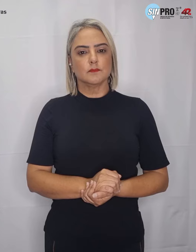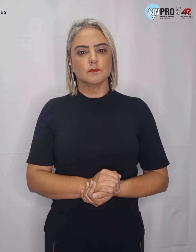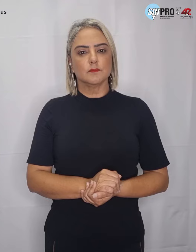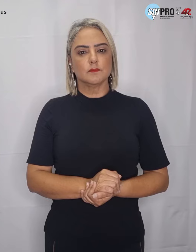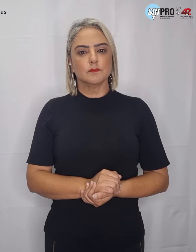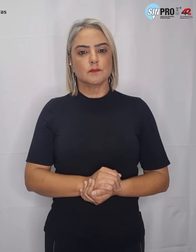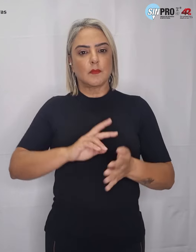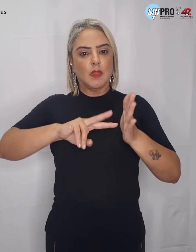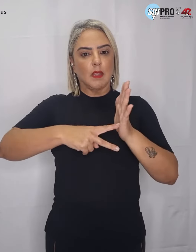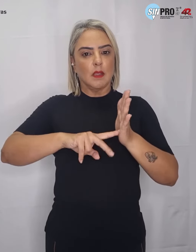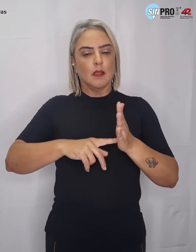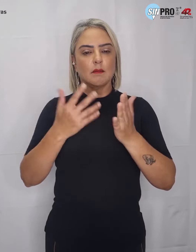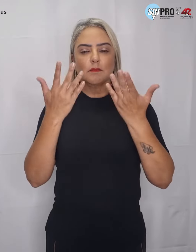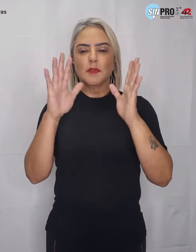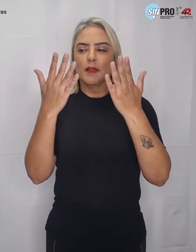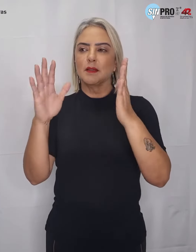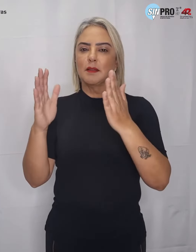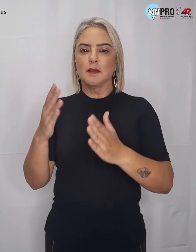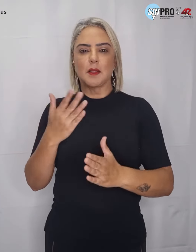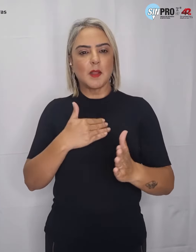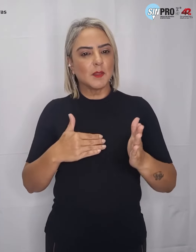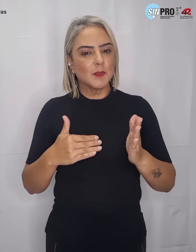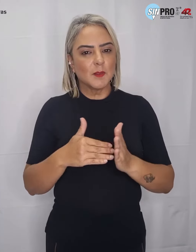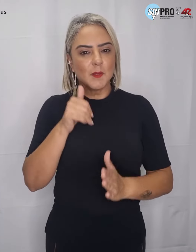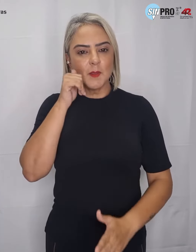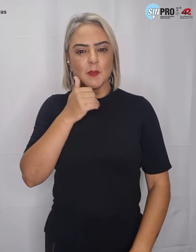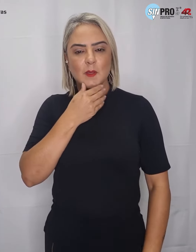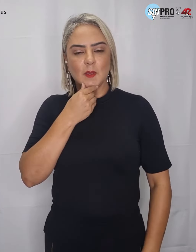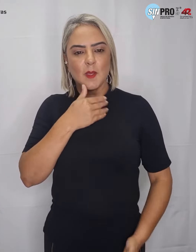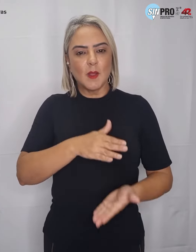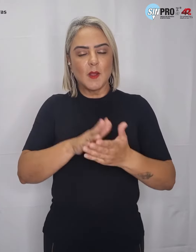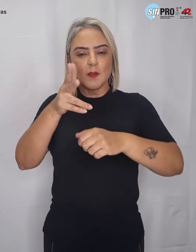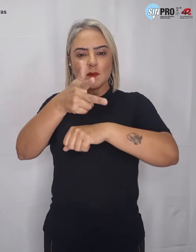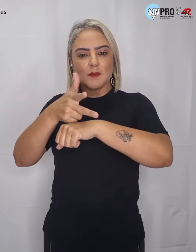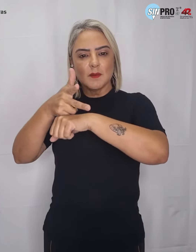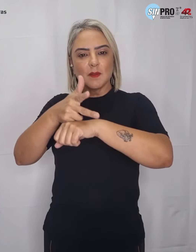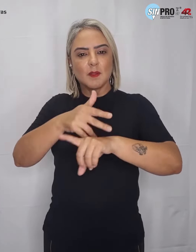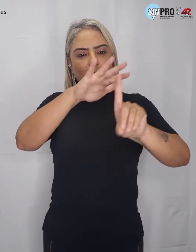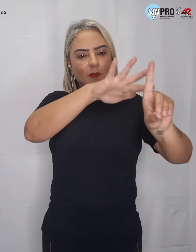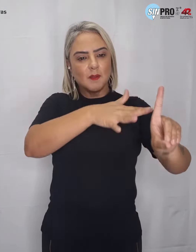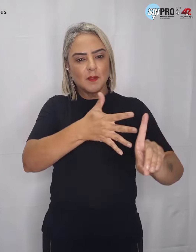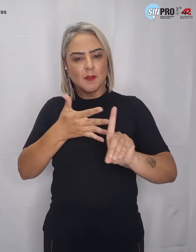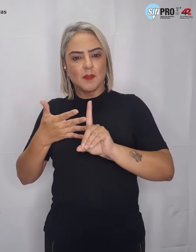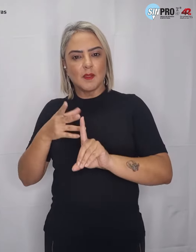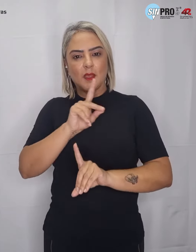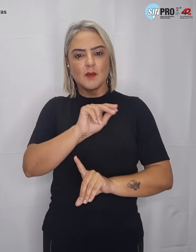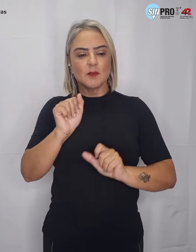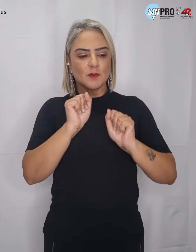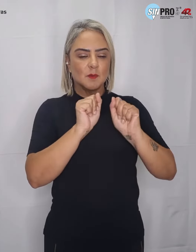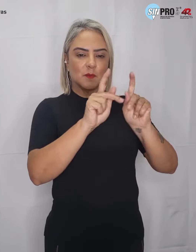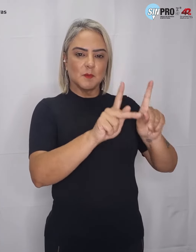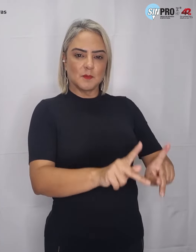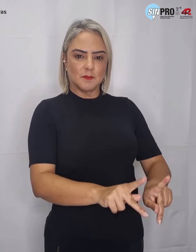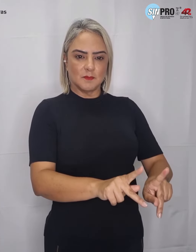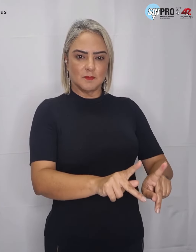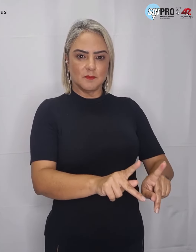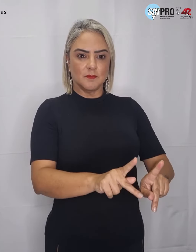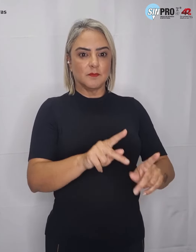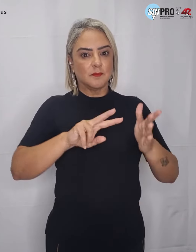Simpro parabeniza a todos e todas e lança vídeo em homenagem ao Dia dos Aposentados. O